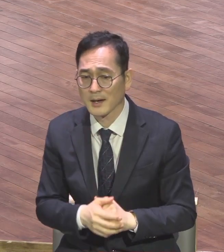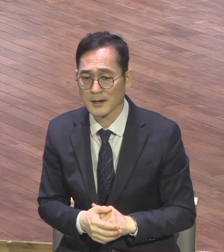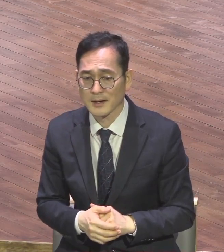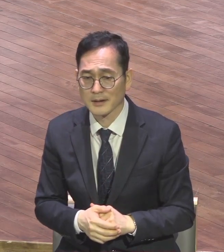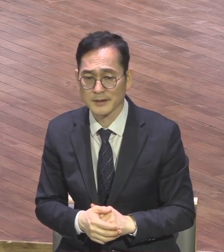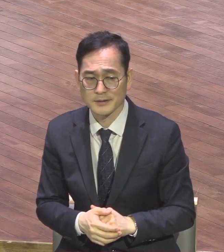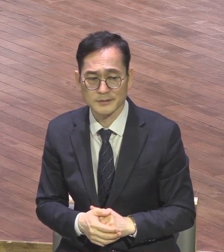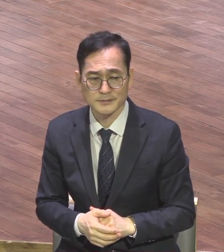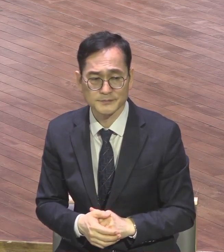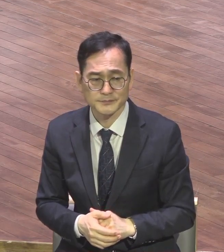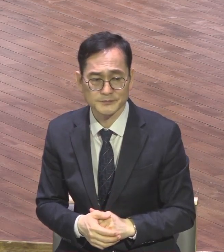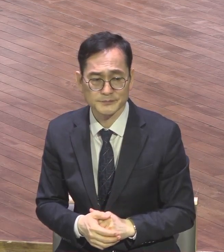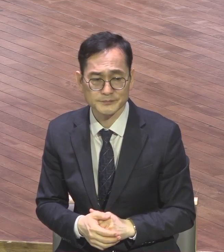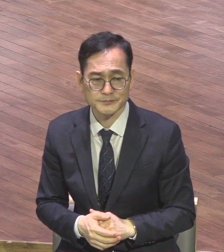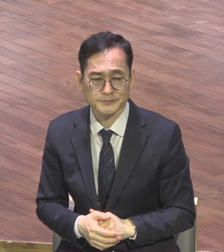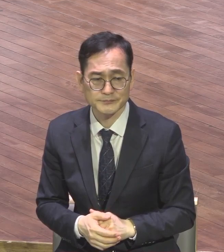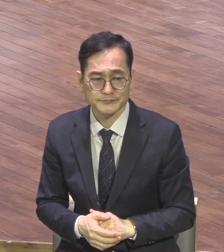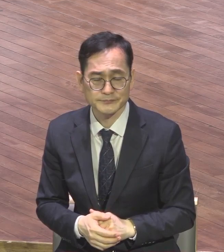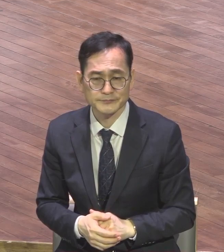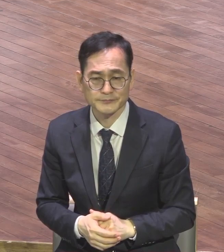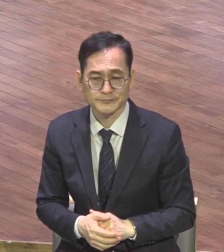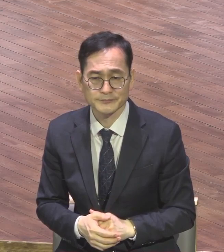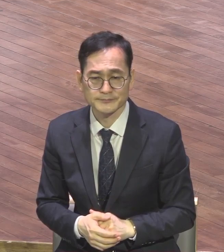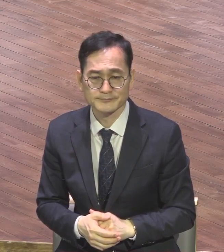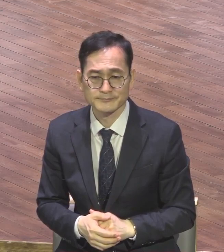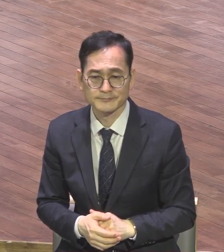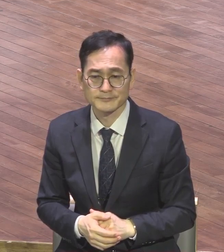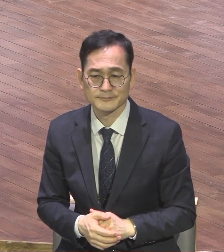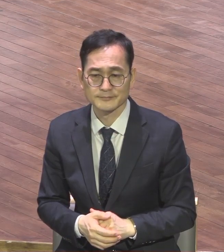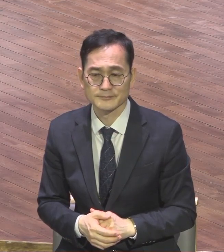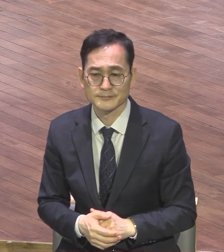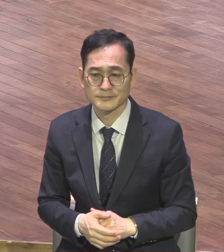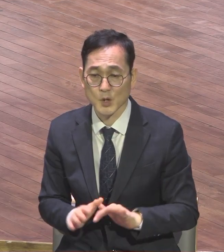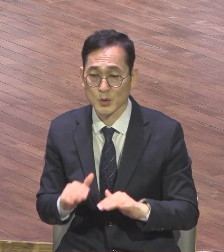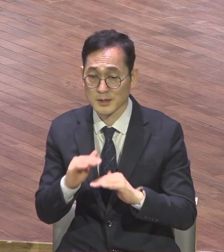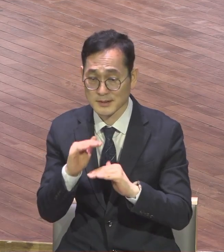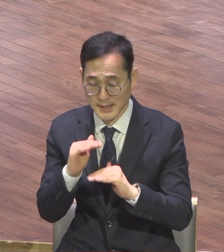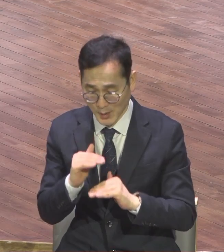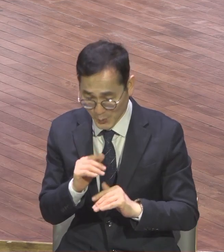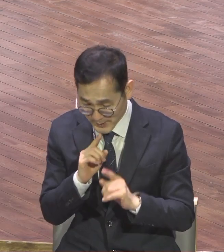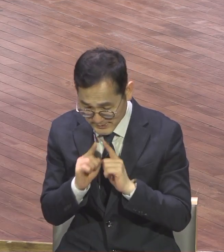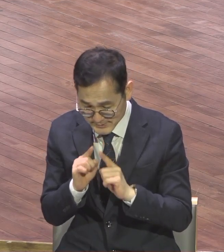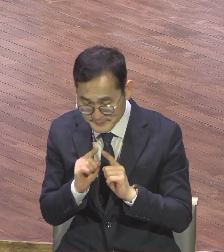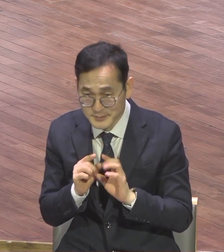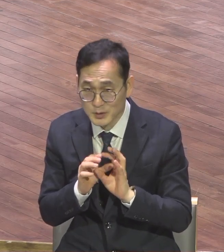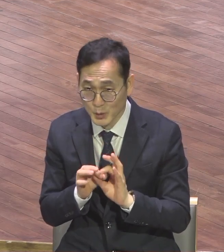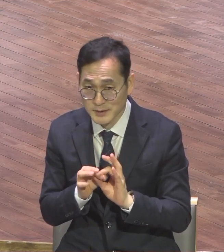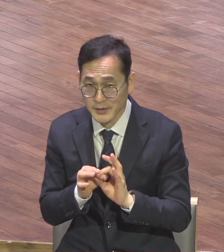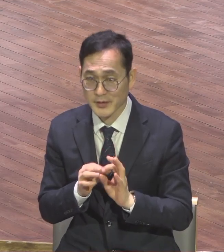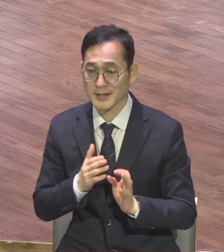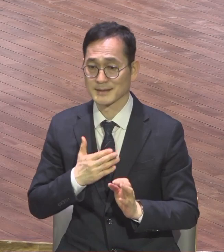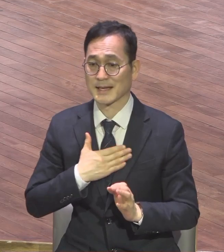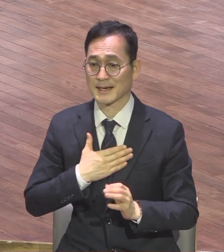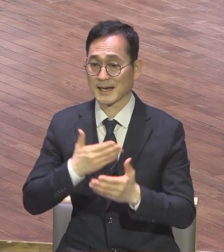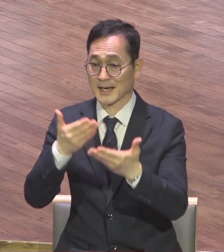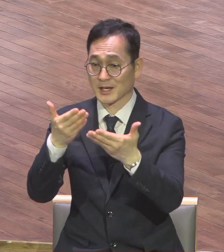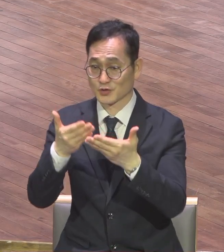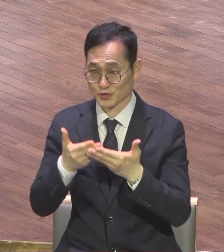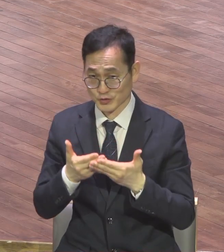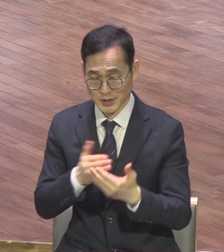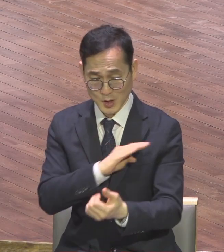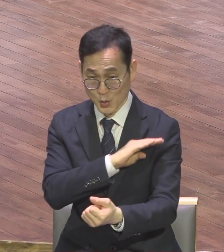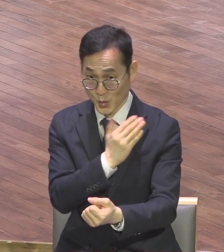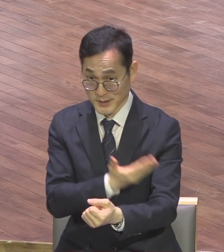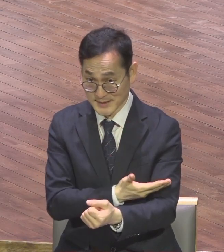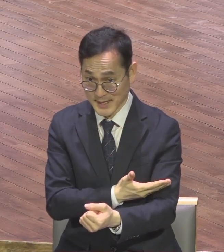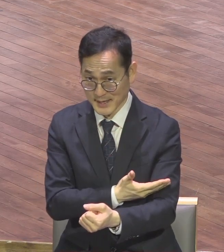포기하지 마세요. 변화될 수 있습니다. 오늘 본 말씀 통해 영계 모든 성도들 내게 주신 이